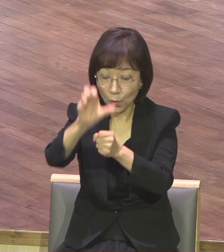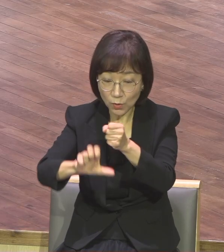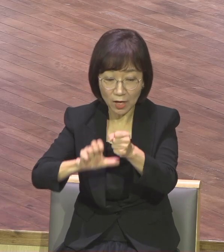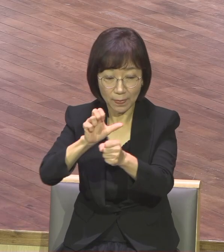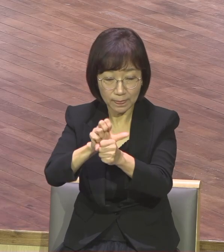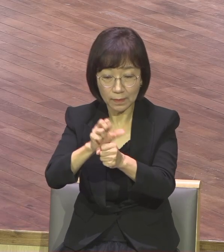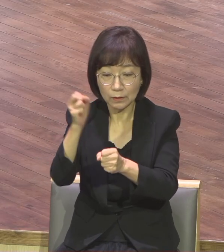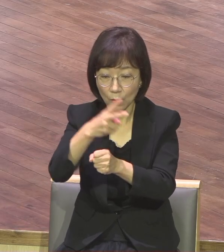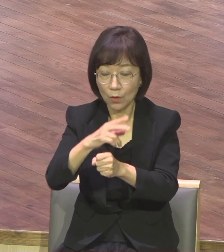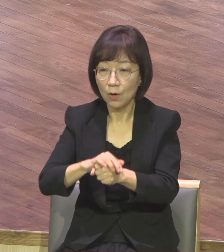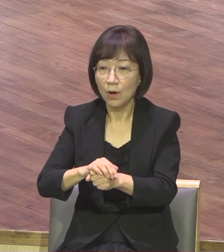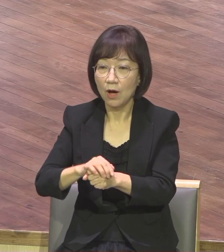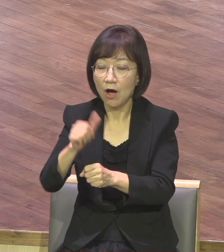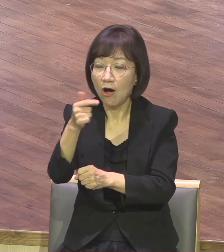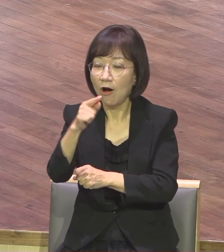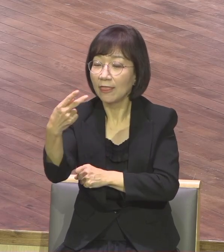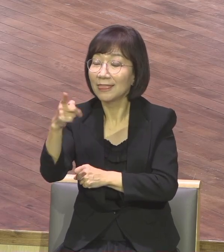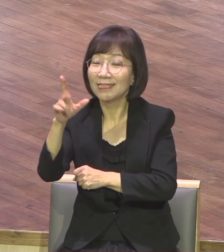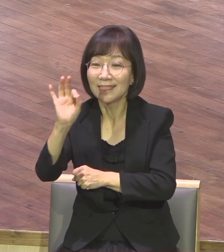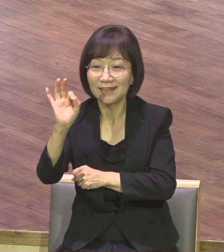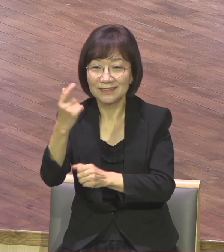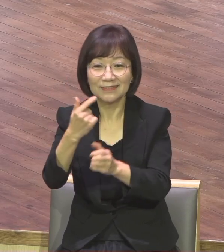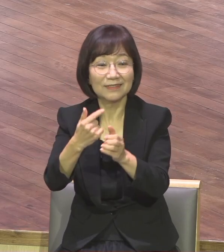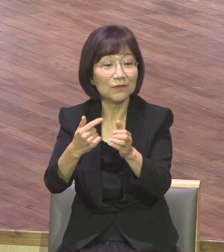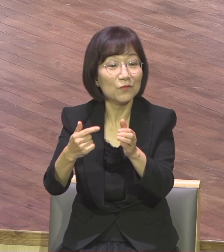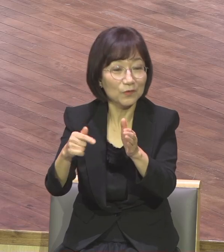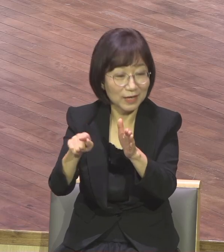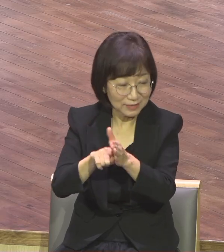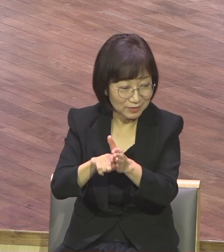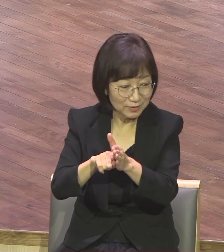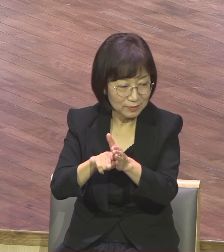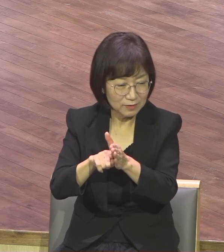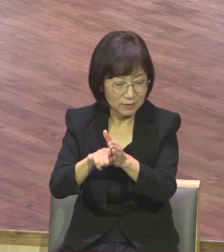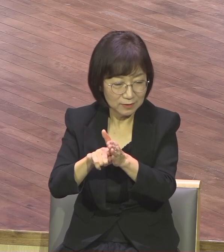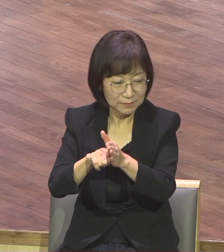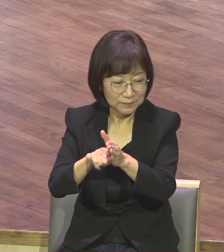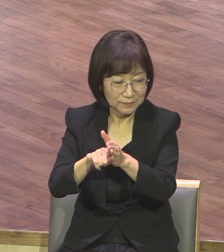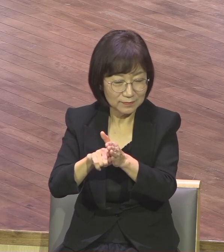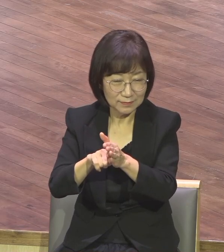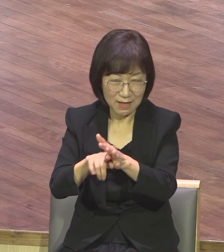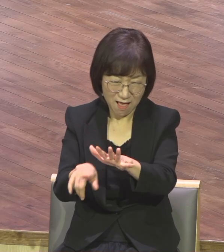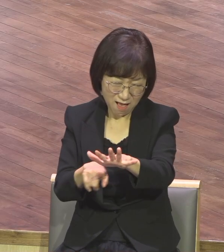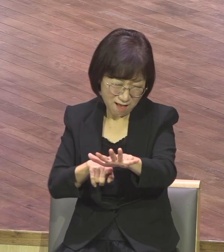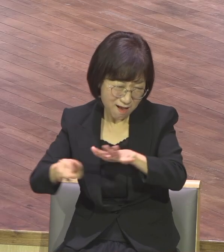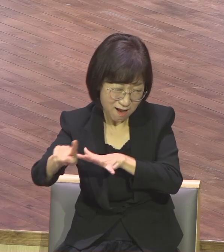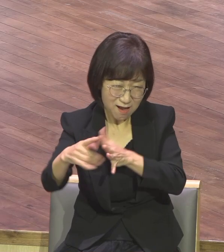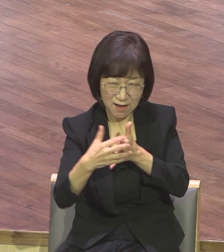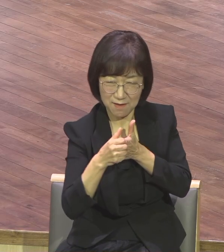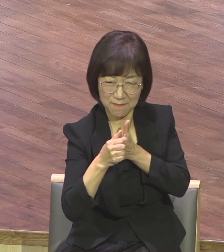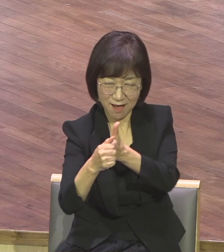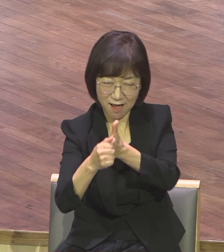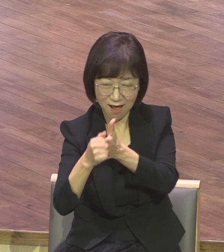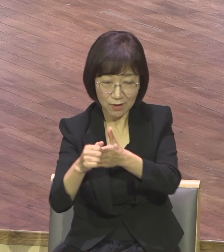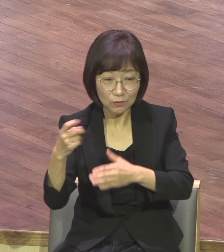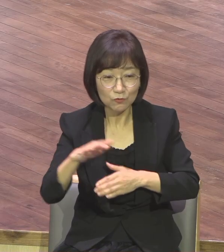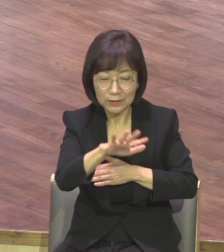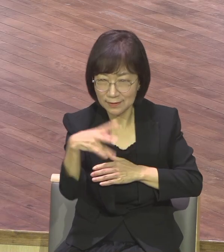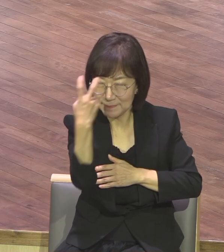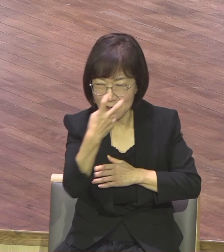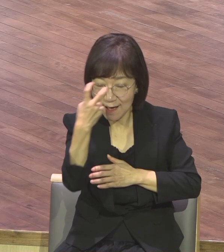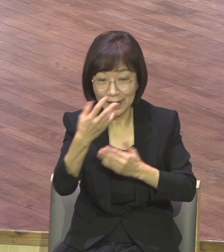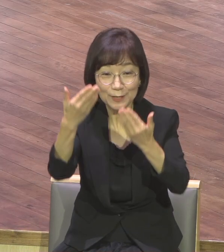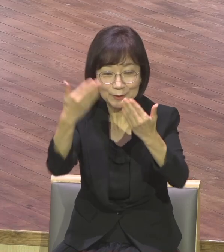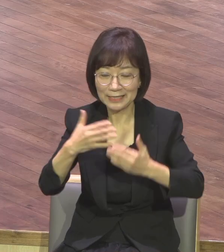35주년과 본당 헌당을 위해서 선두로 행하시면서 우리를 불꽃 같은 눈자를